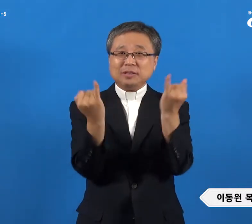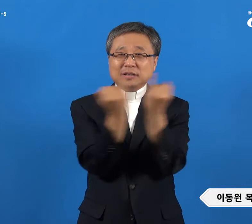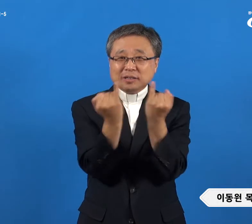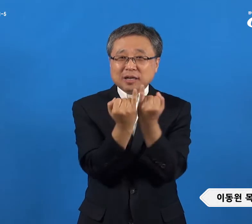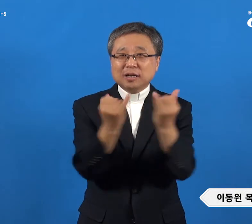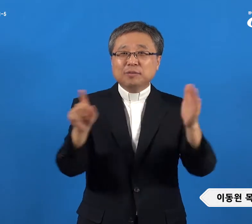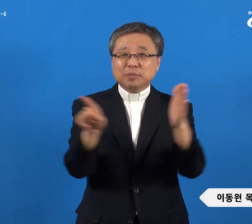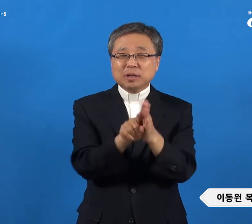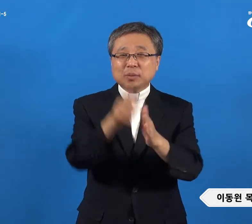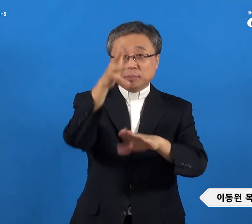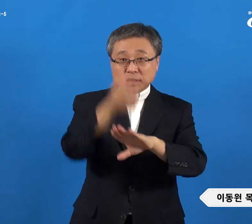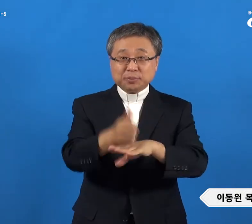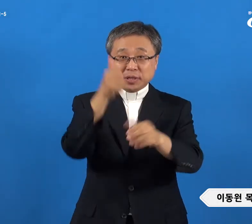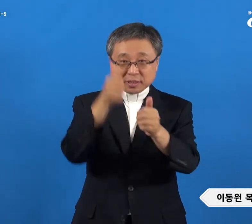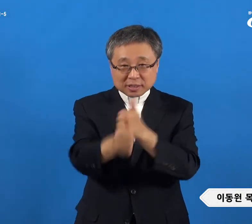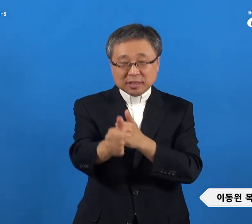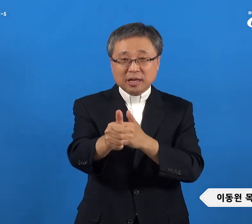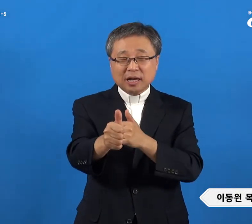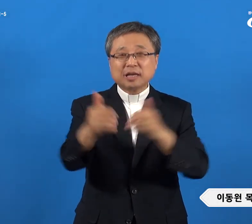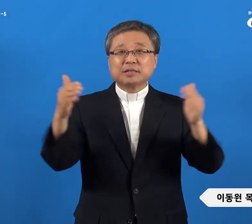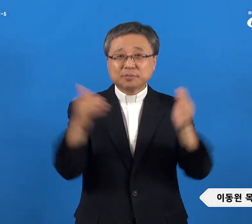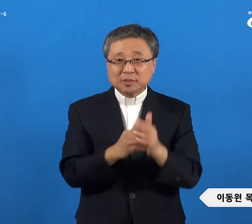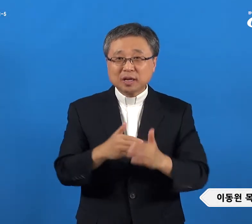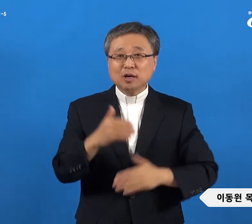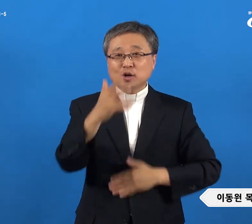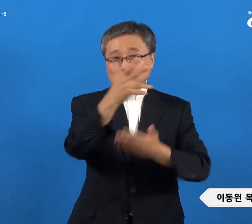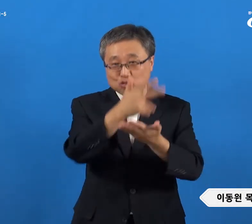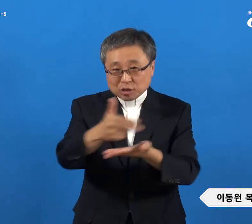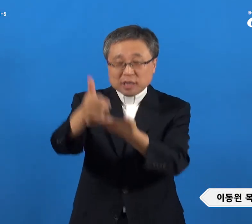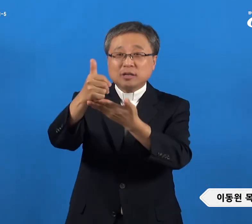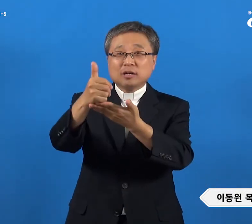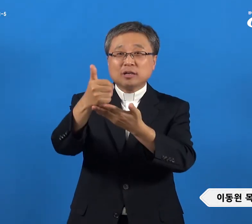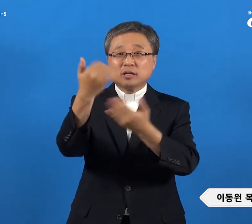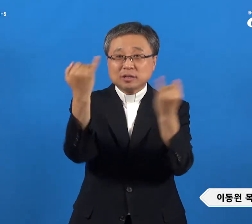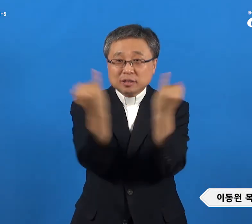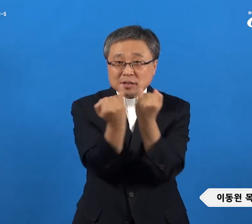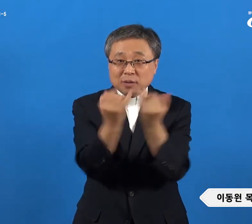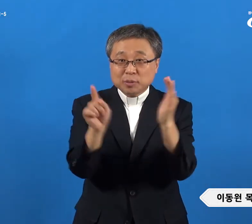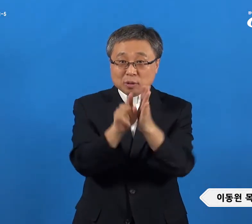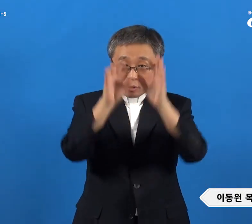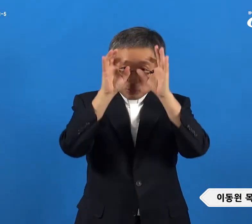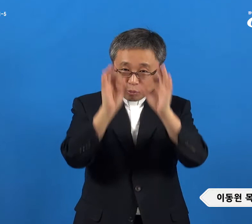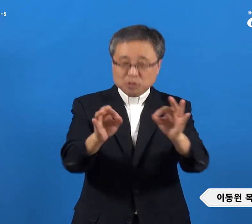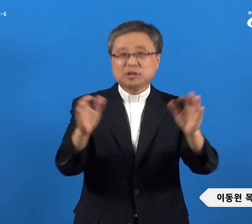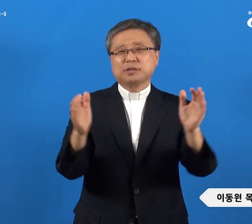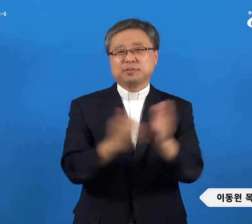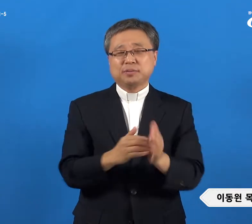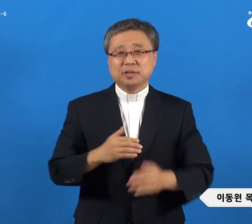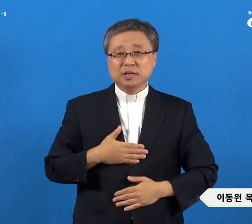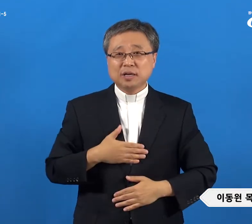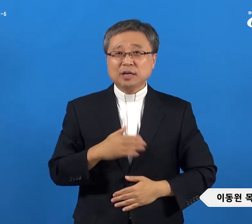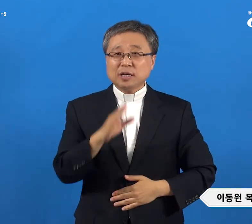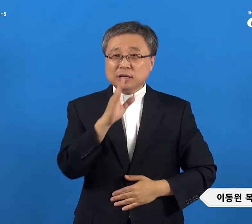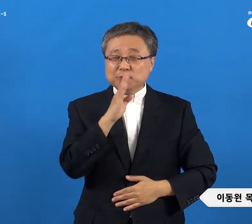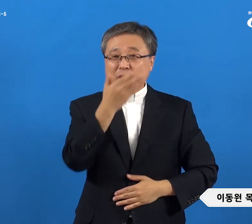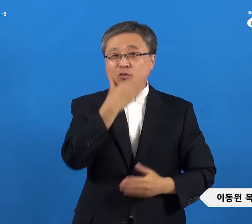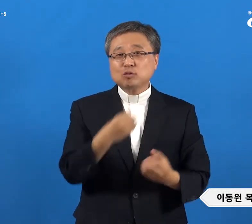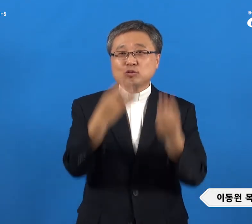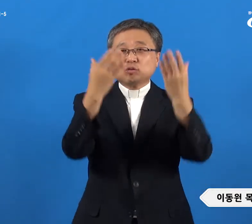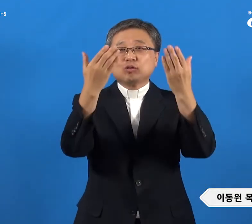마침내 승리한 것입니다. 아니, 주께서 그녀의 믿음을 보신 것이 아니겠습니까? 이번 블레싱 축제에 우리가